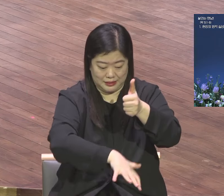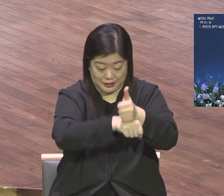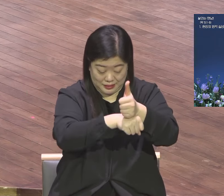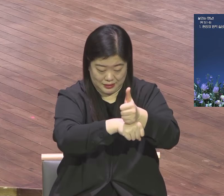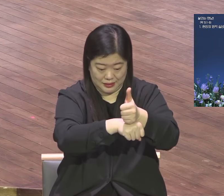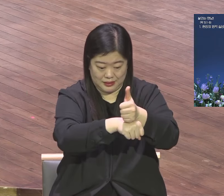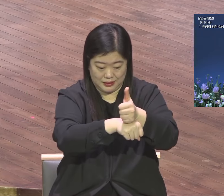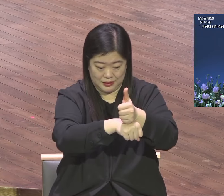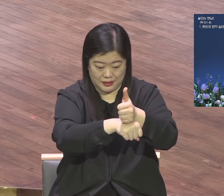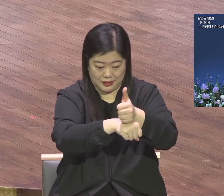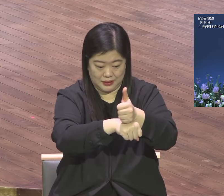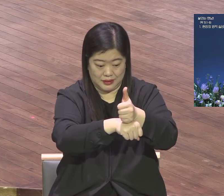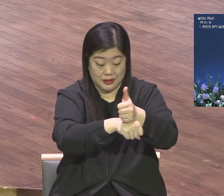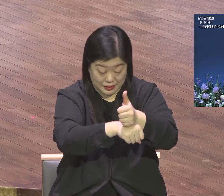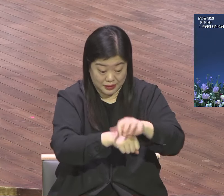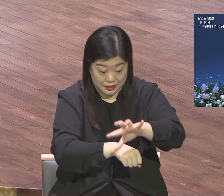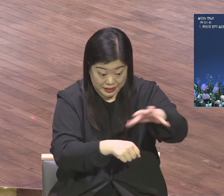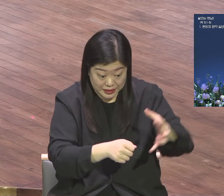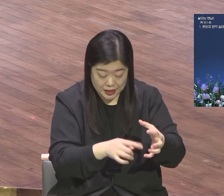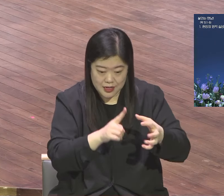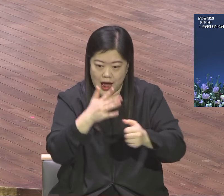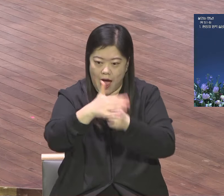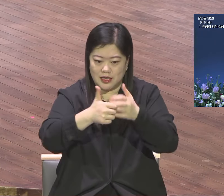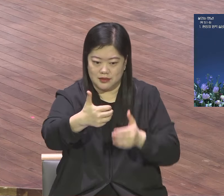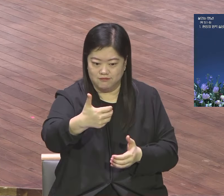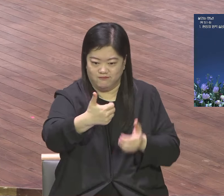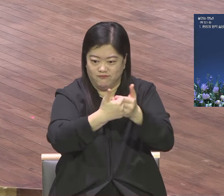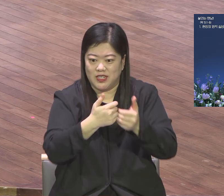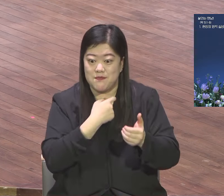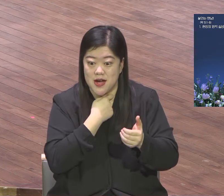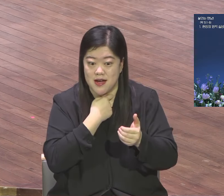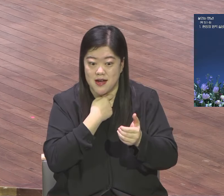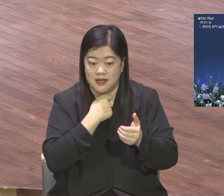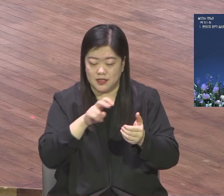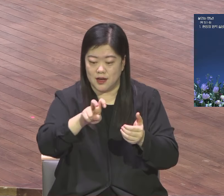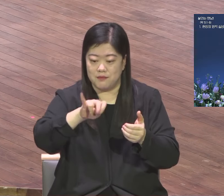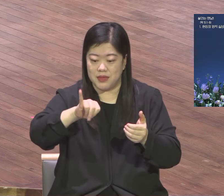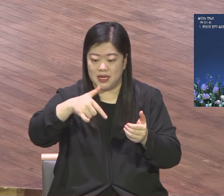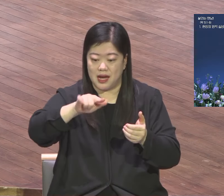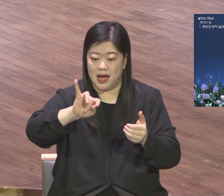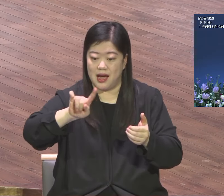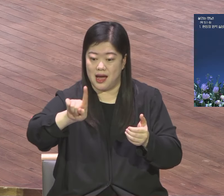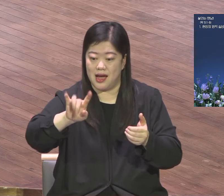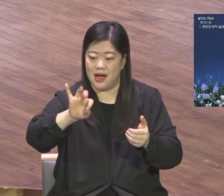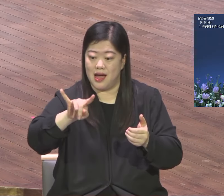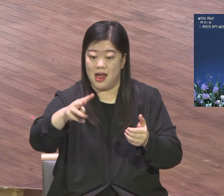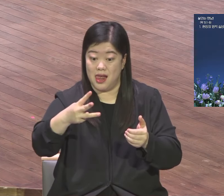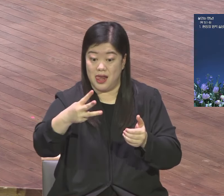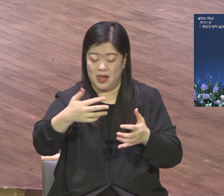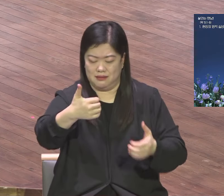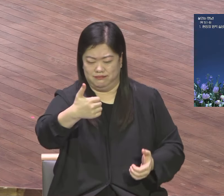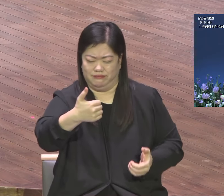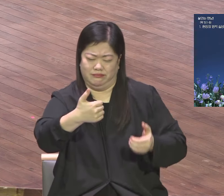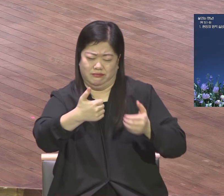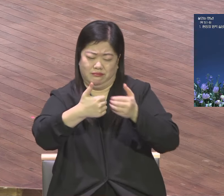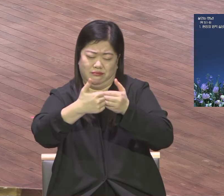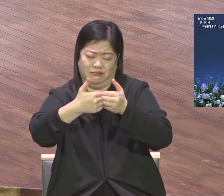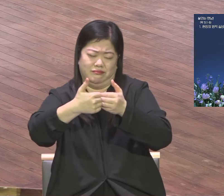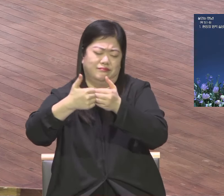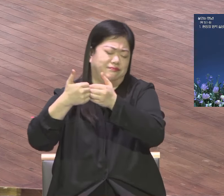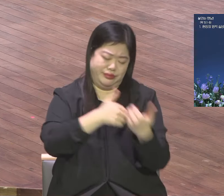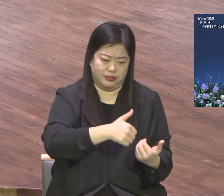미가엘 천사장에게 졌고 지니까 결국 쫓겨나게 되었다라고 밝히고 있어요. 계시록 12장 9절에